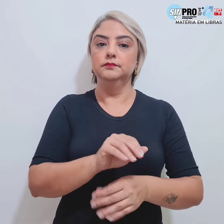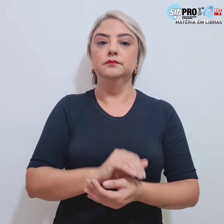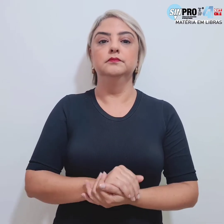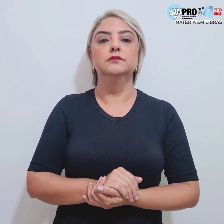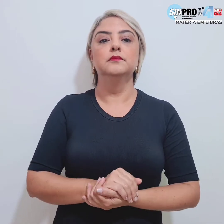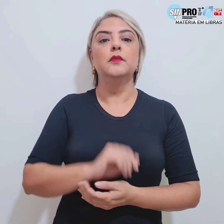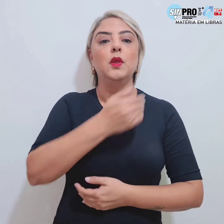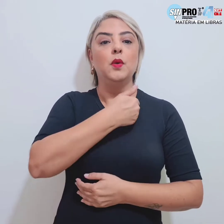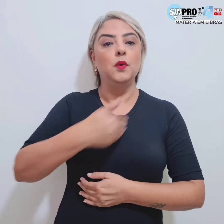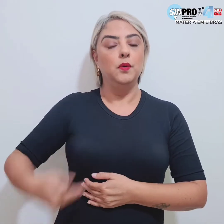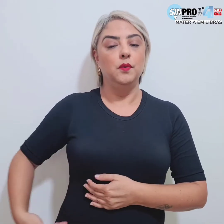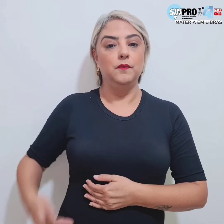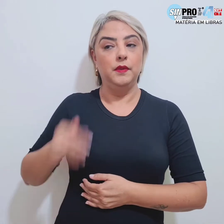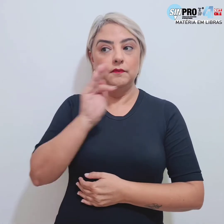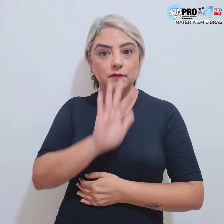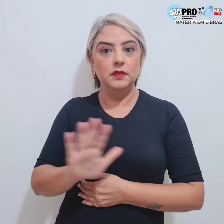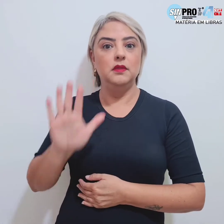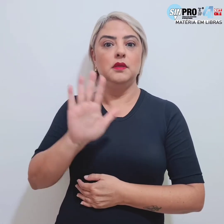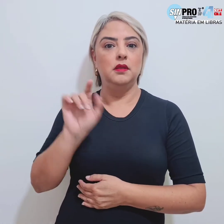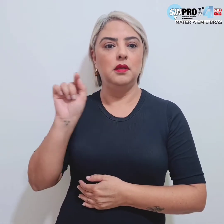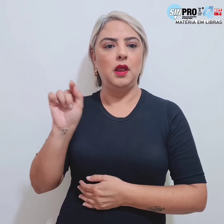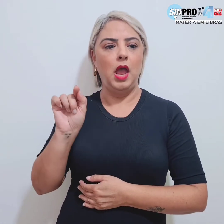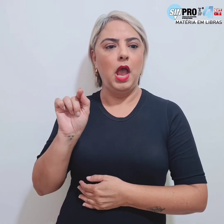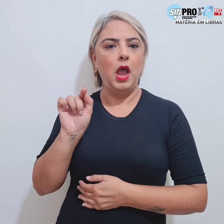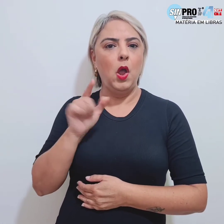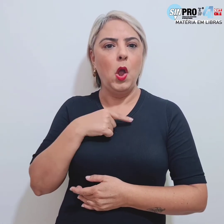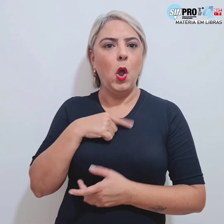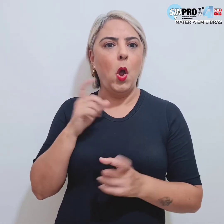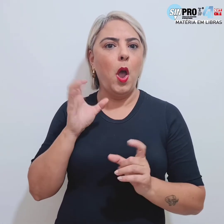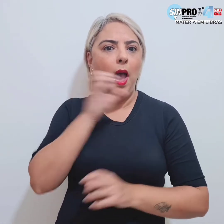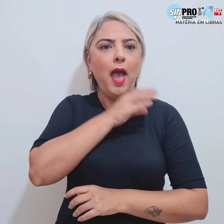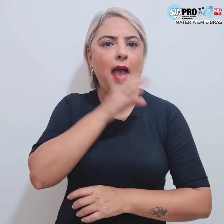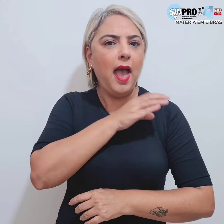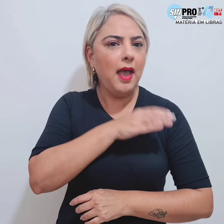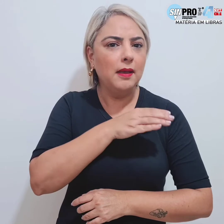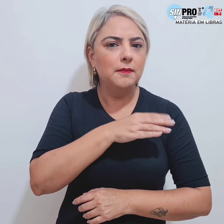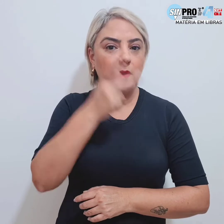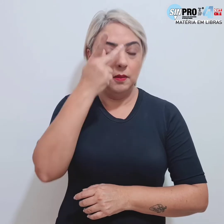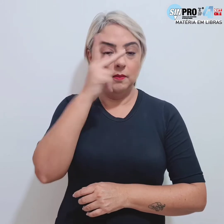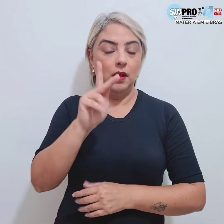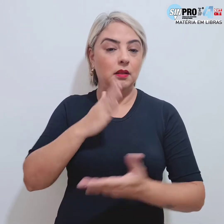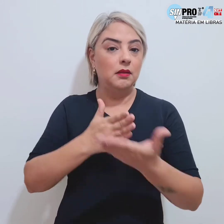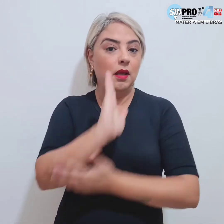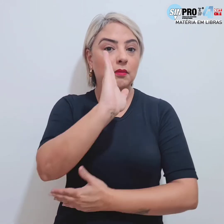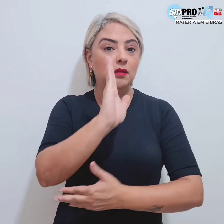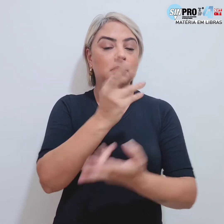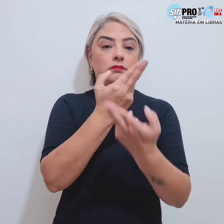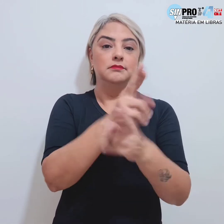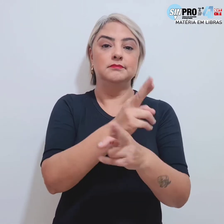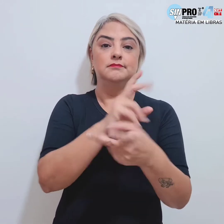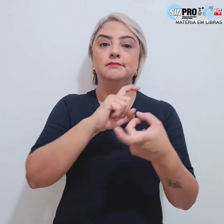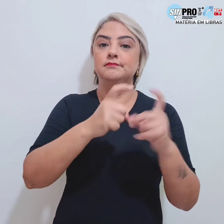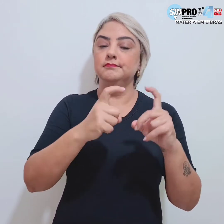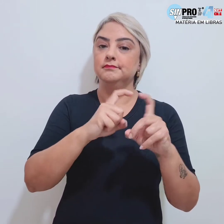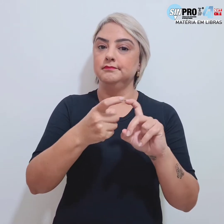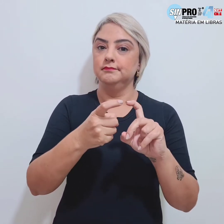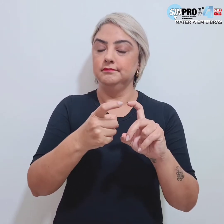O governo federal corre contra o tempo para aprovar a reforma administrativa,